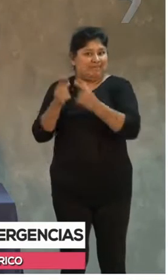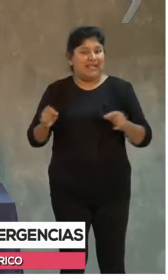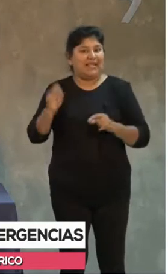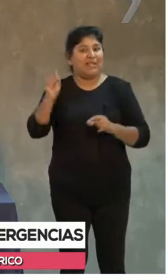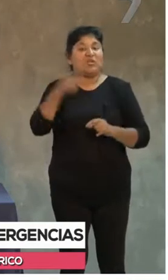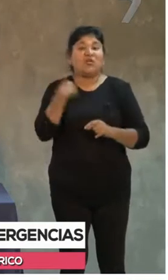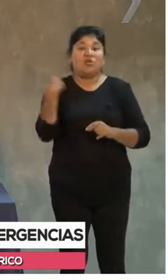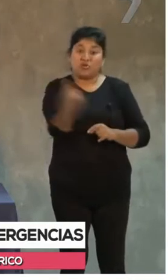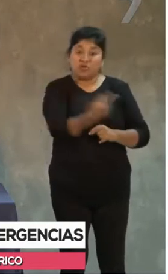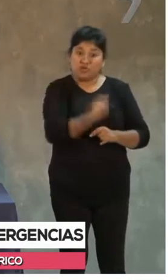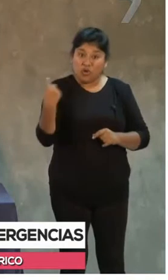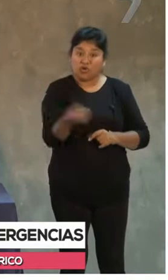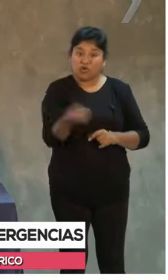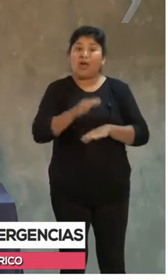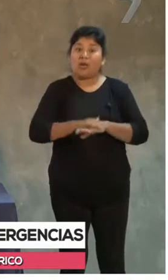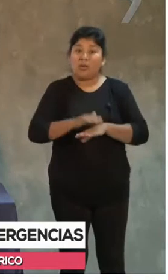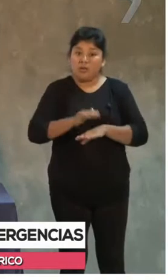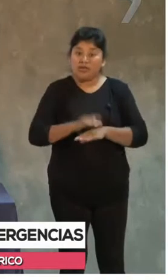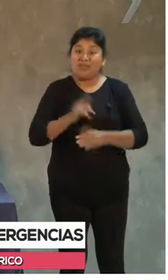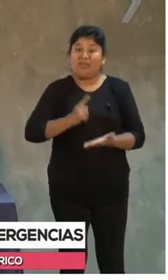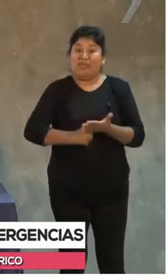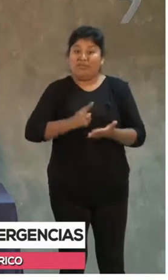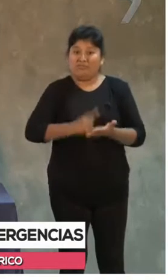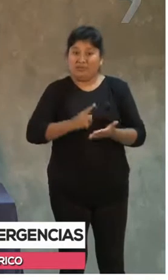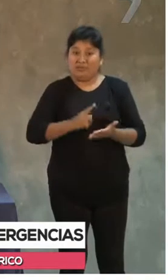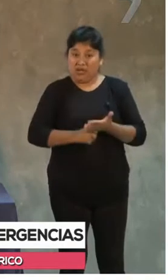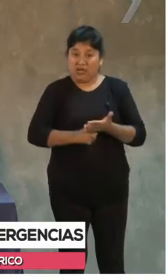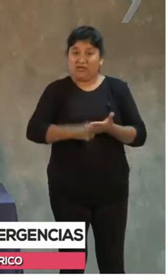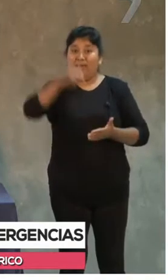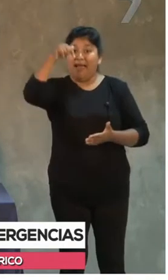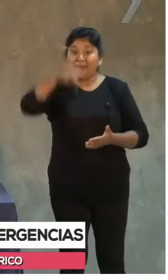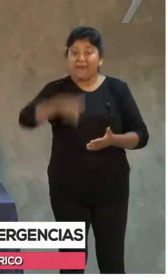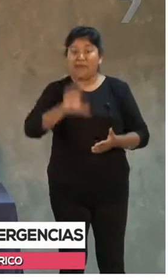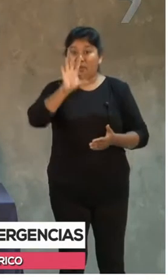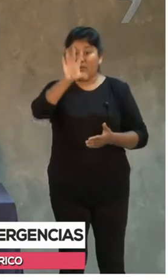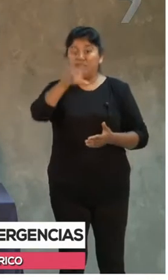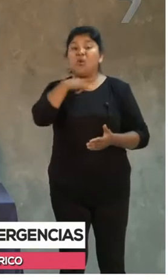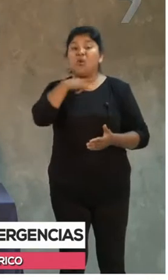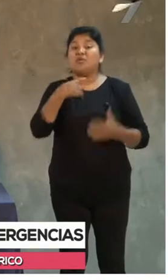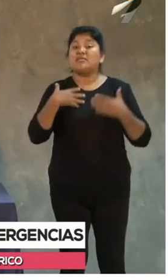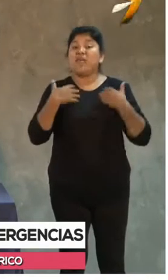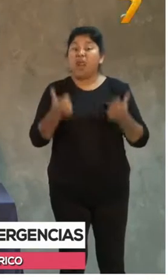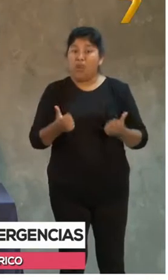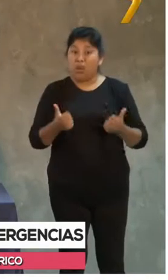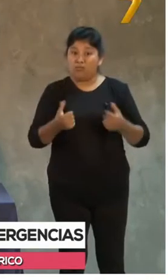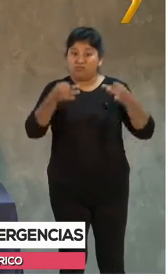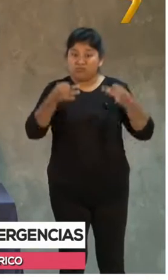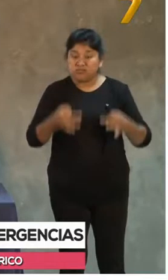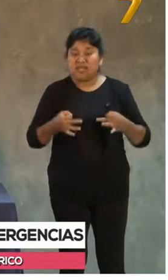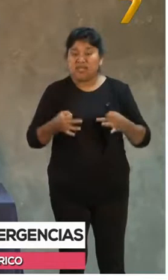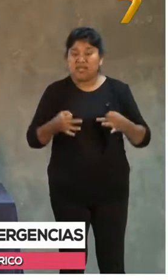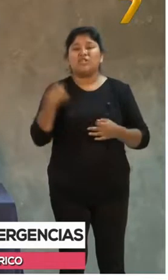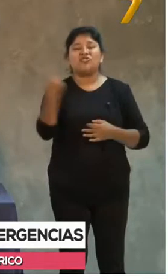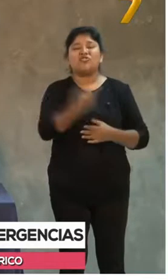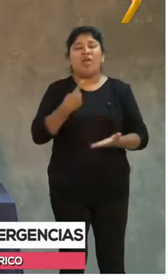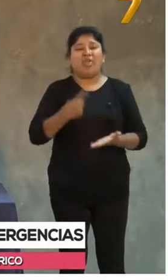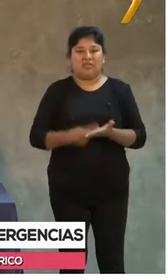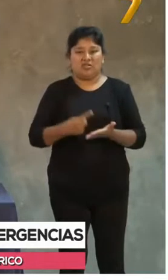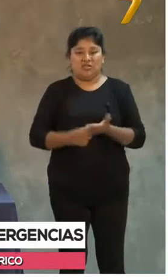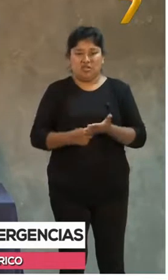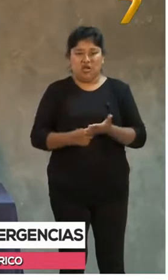nación, nosotros consideramos oportuno para nuestra epidemiología, al ser un área de frontera, tomar la